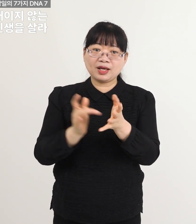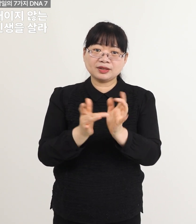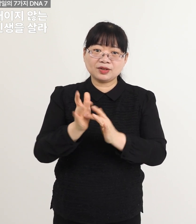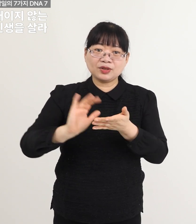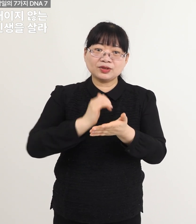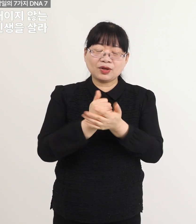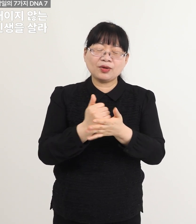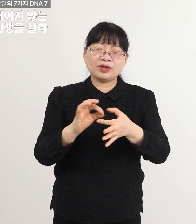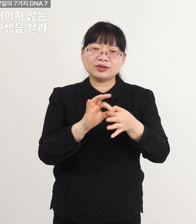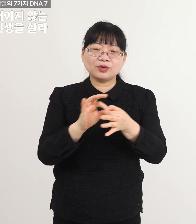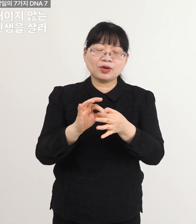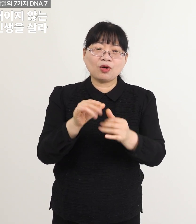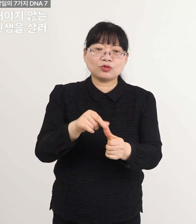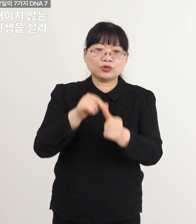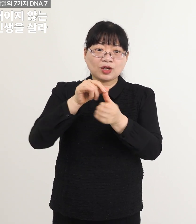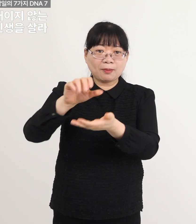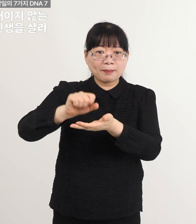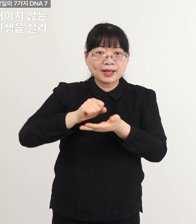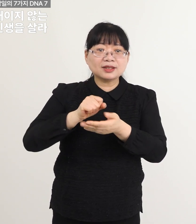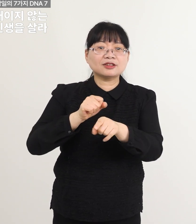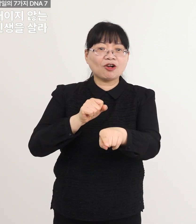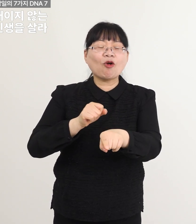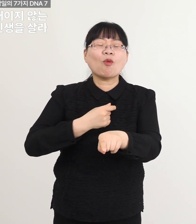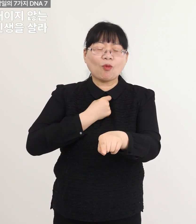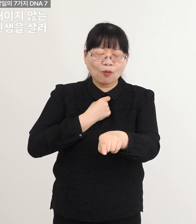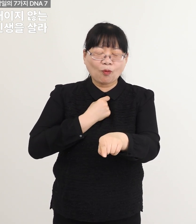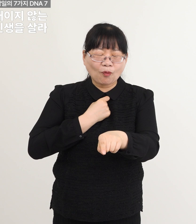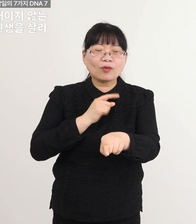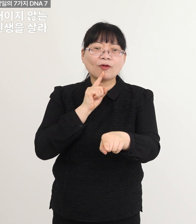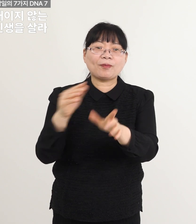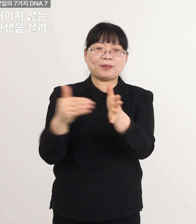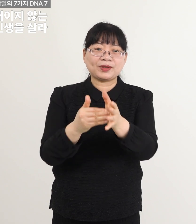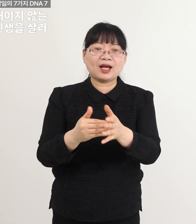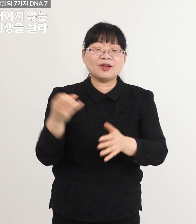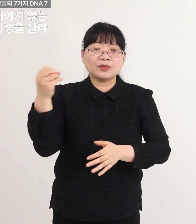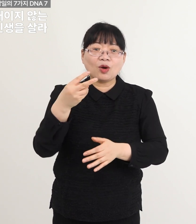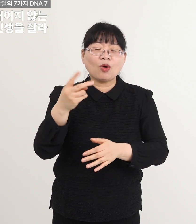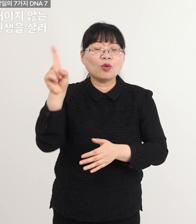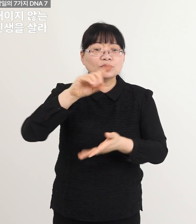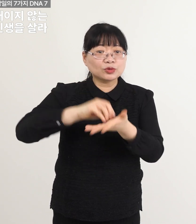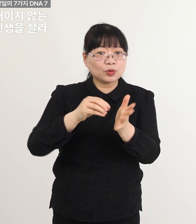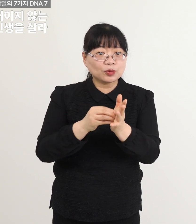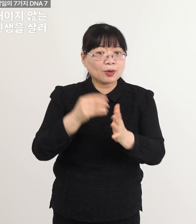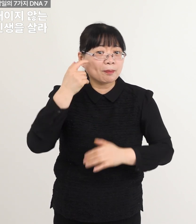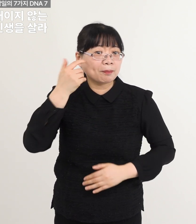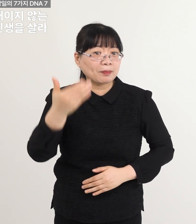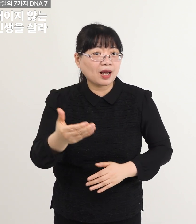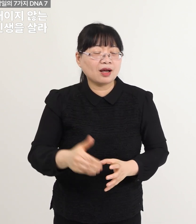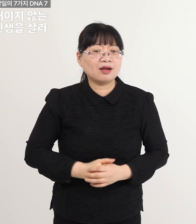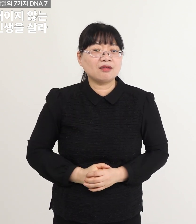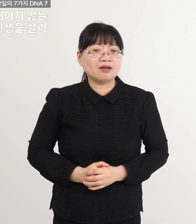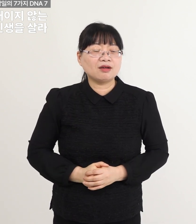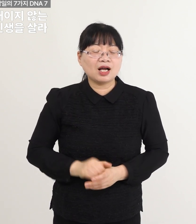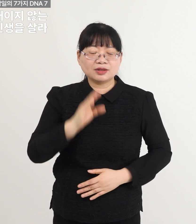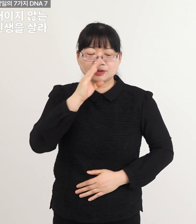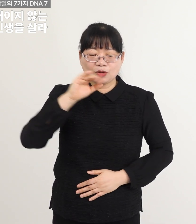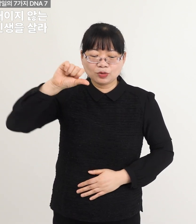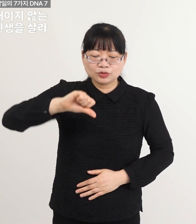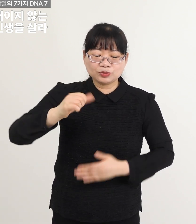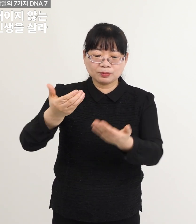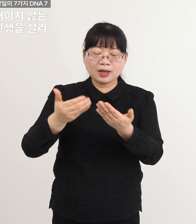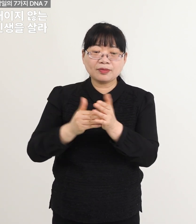그리스도를 통해서 구원받는 걸 그렇게 원했단 말이에요. 심지어 어느 정도까지 저주를